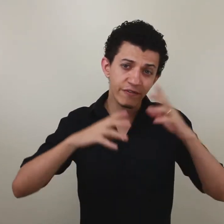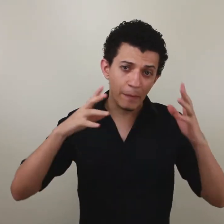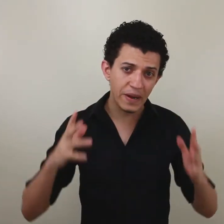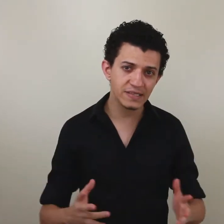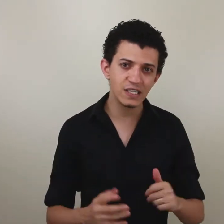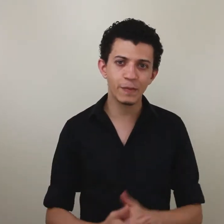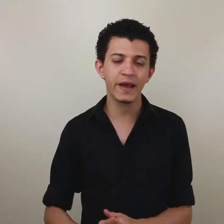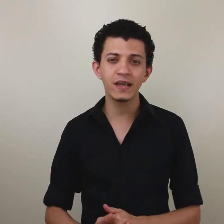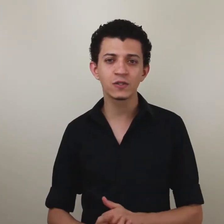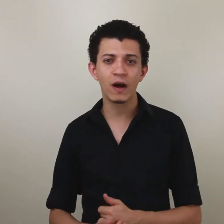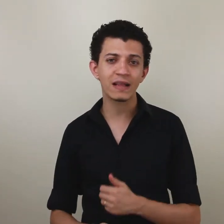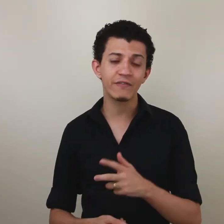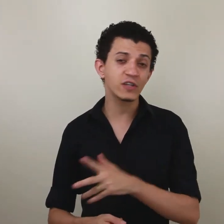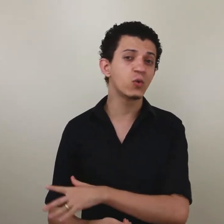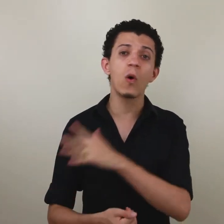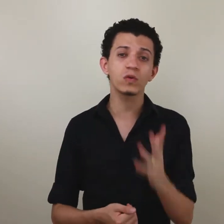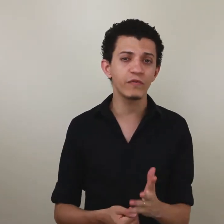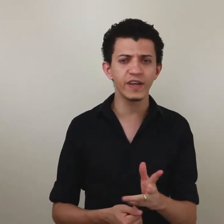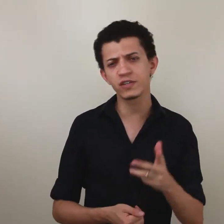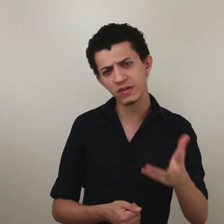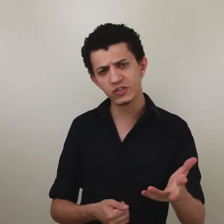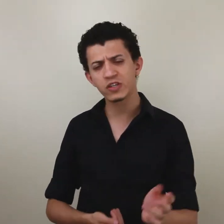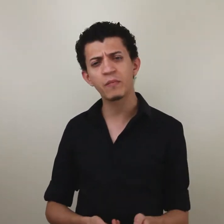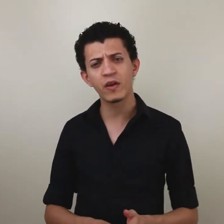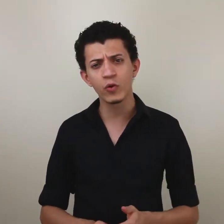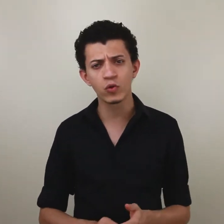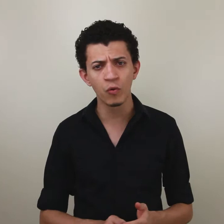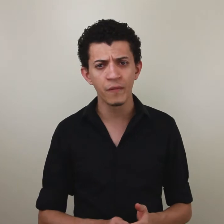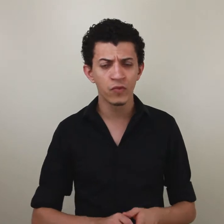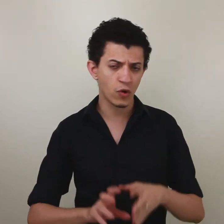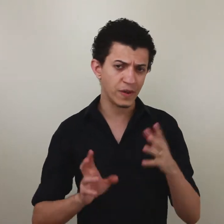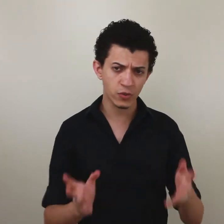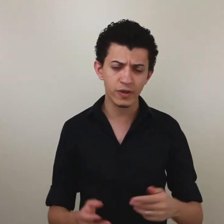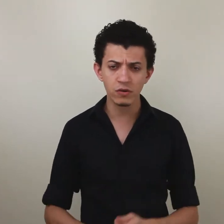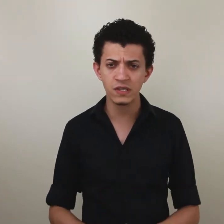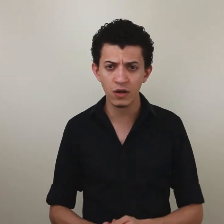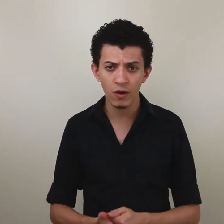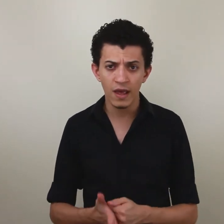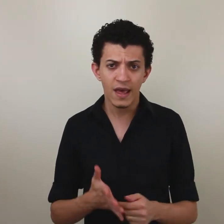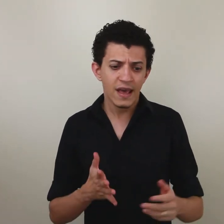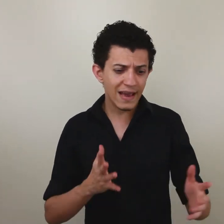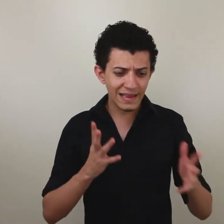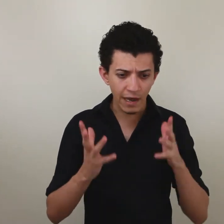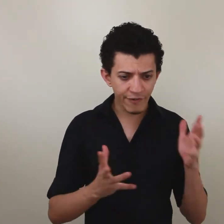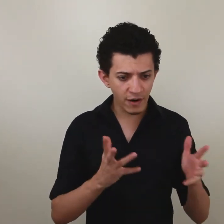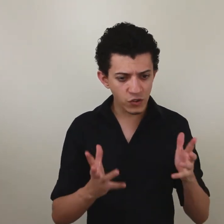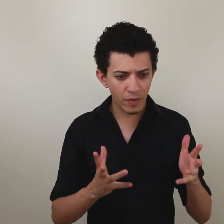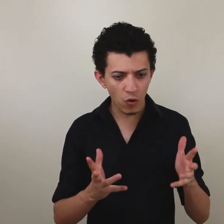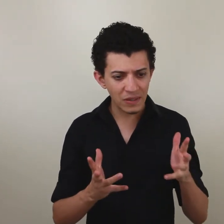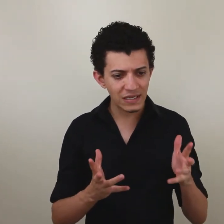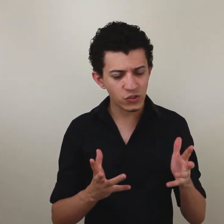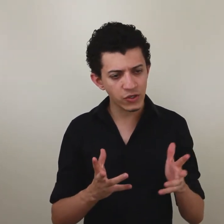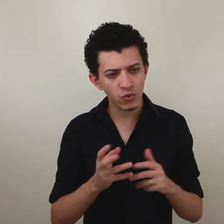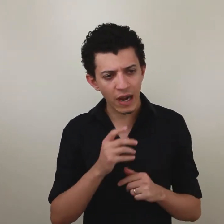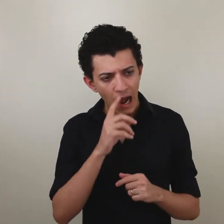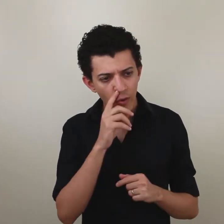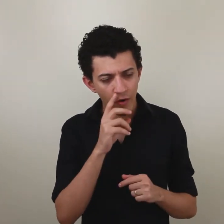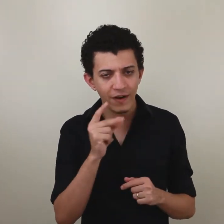a ficar presente pra isso através de um outro vídeo só assiste também no youtube ou pessoas consigam se ele estava falando sobre algumas lições de um carro eu parece